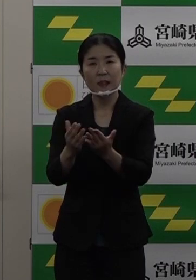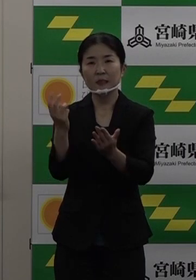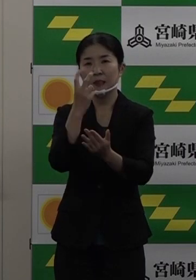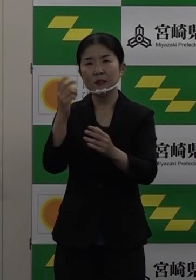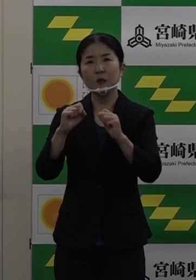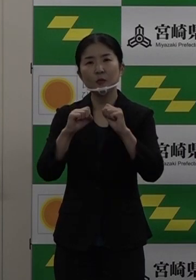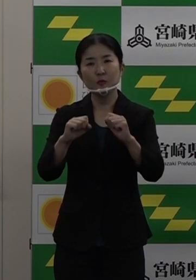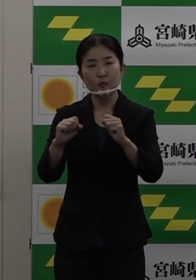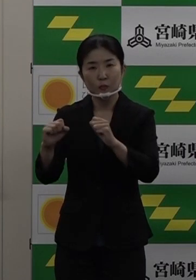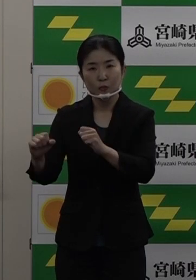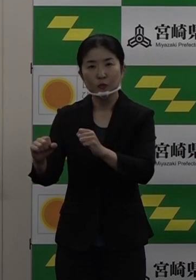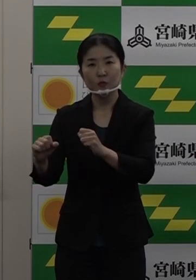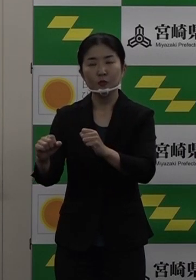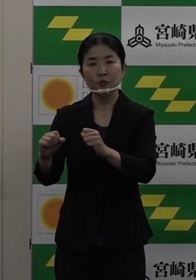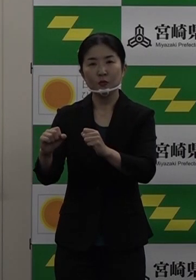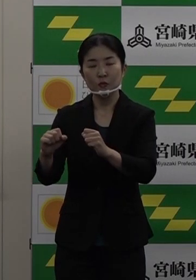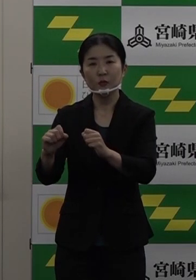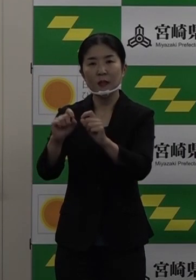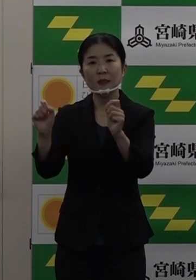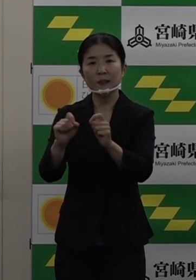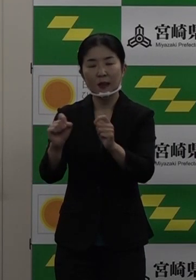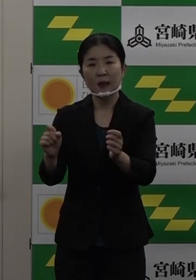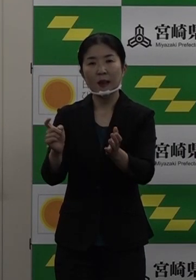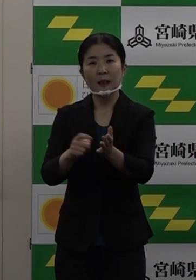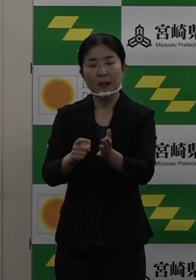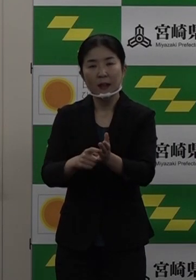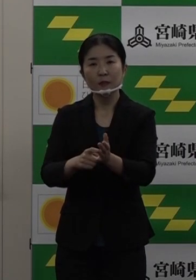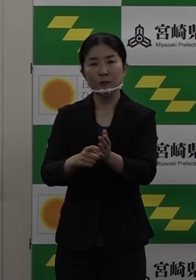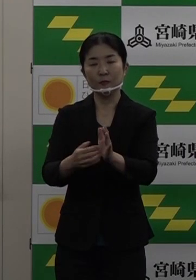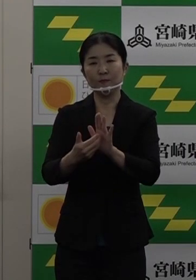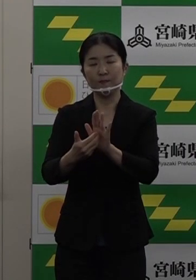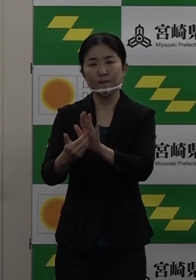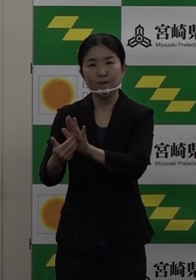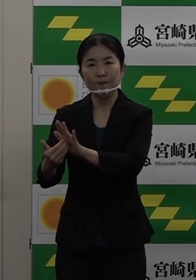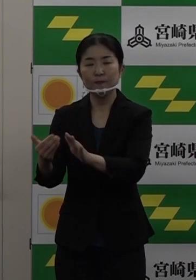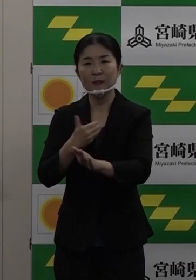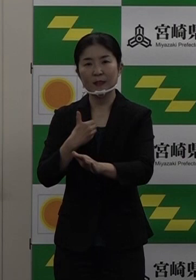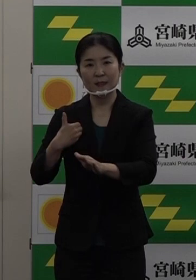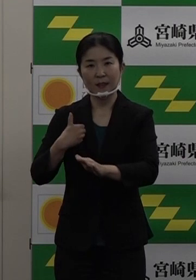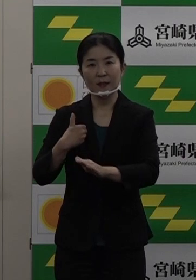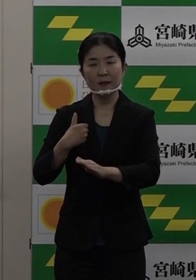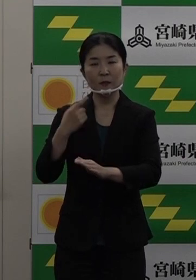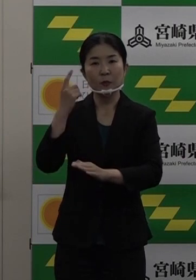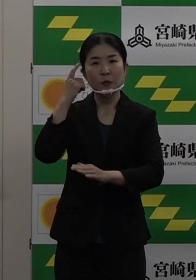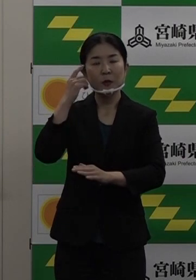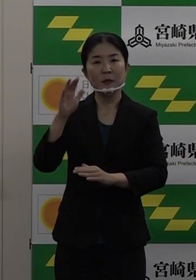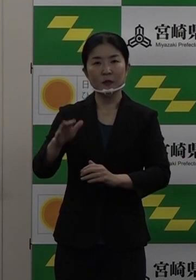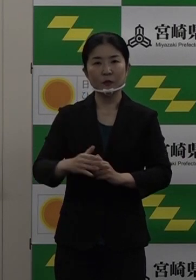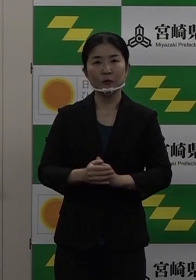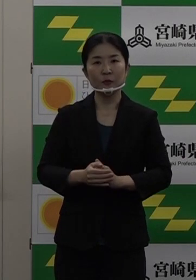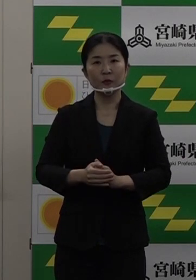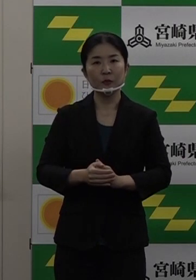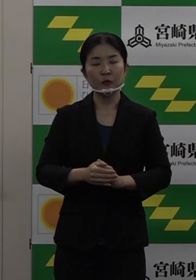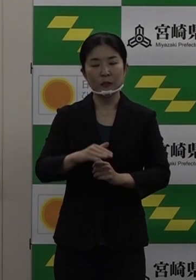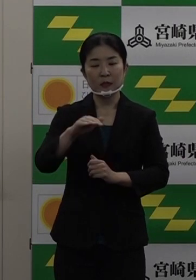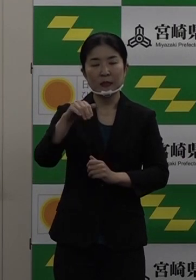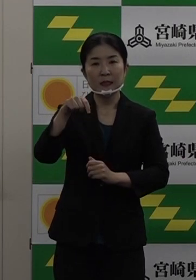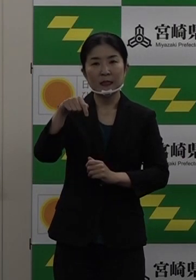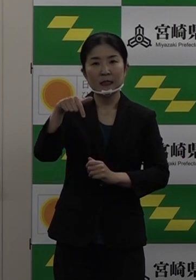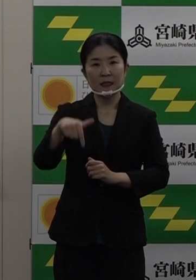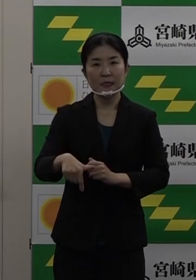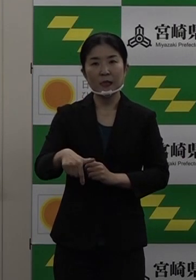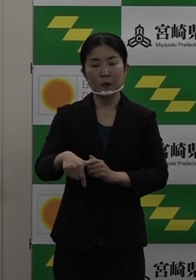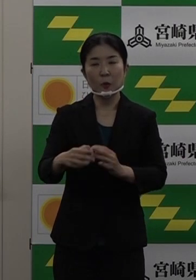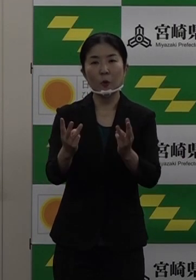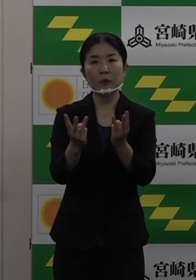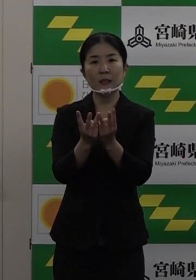早期の封じ込めを図ることができた。下に表で整理をしておりますが、こうした検査